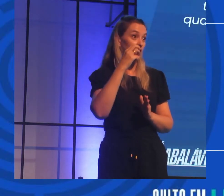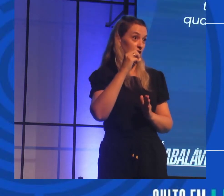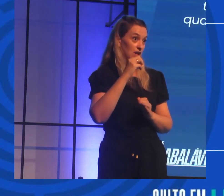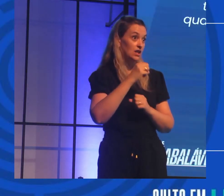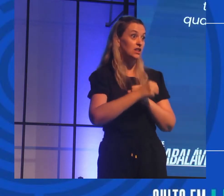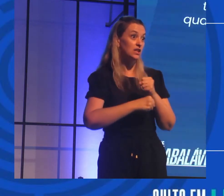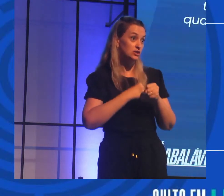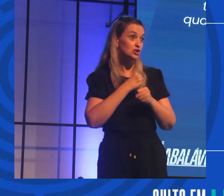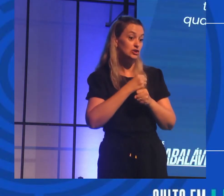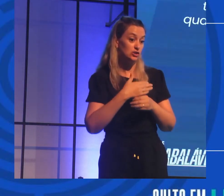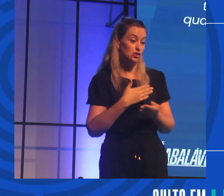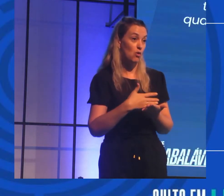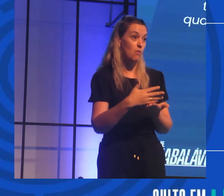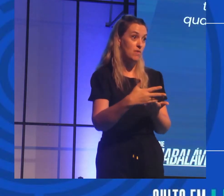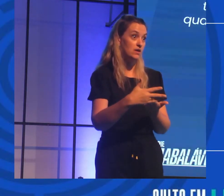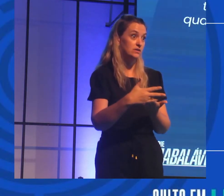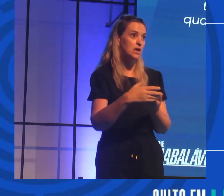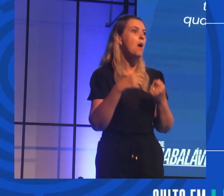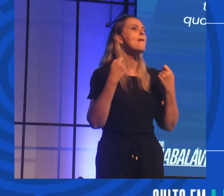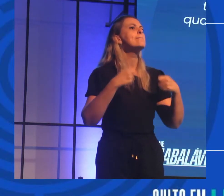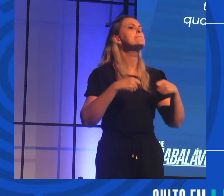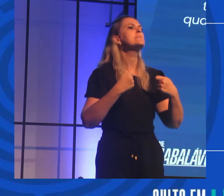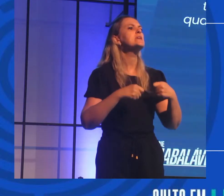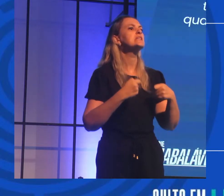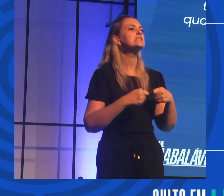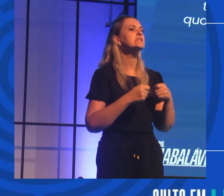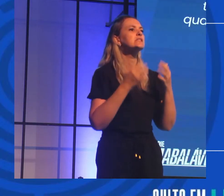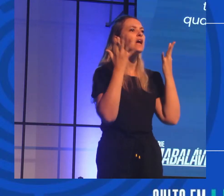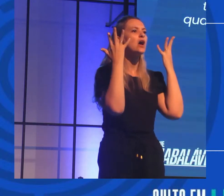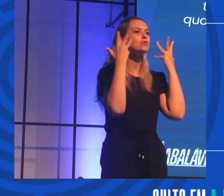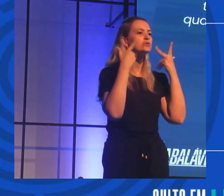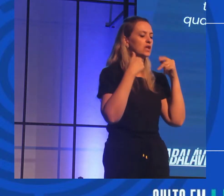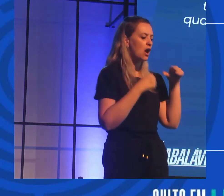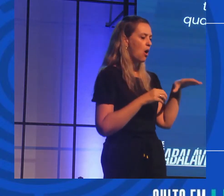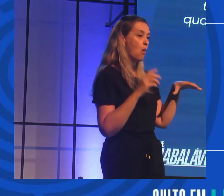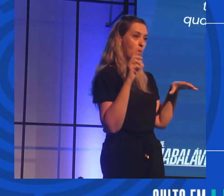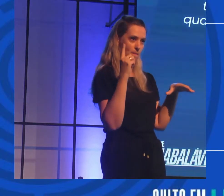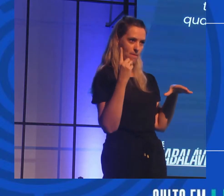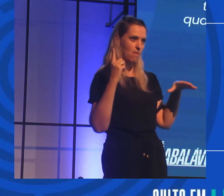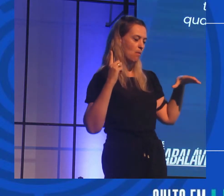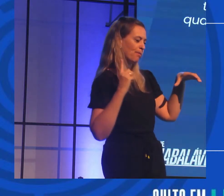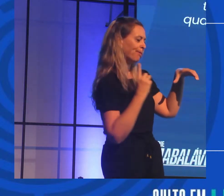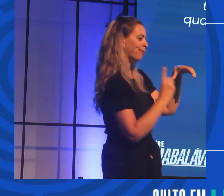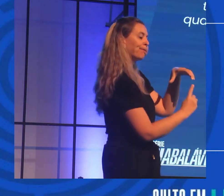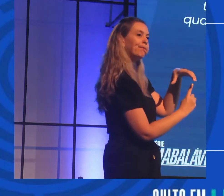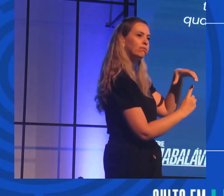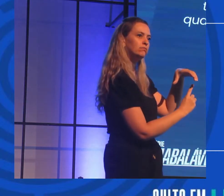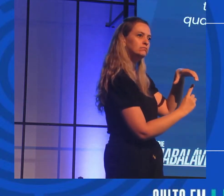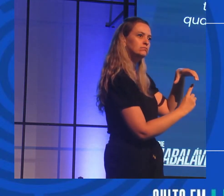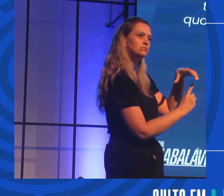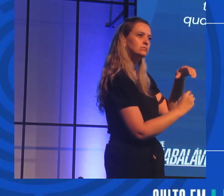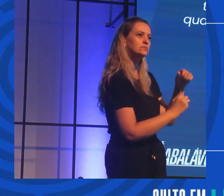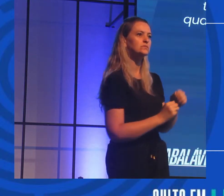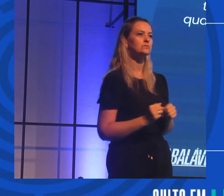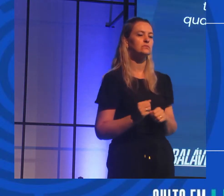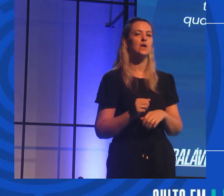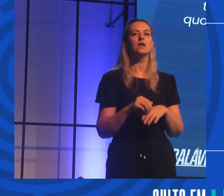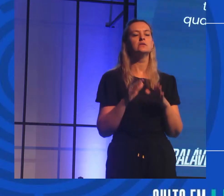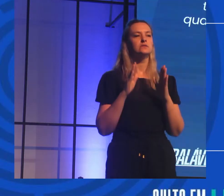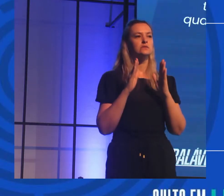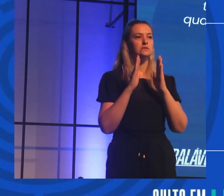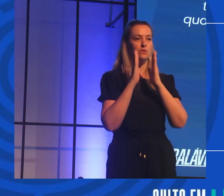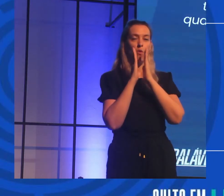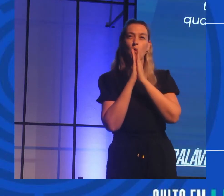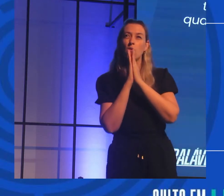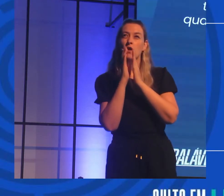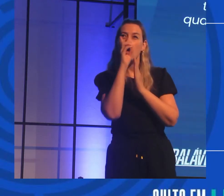a ti, ó rei, será atirado na cova dos leões. Eles dão um jeito de conversar com o rei e tratar no ego dele.